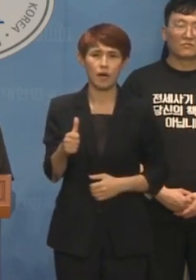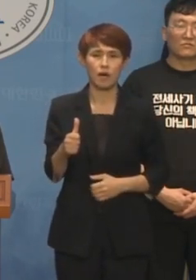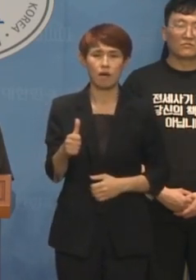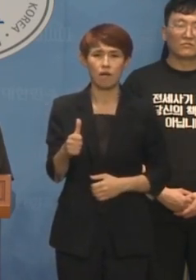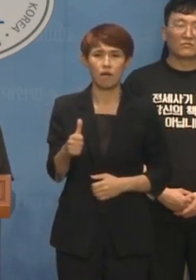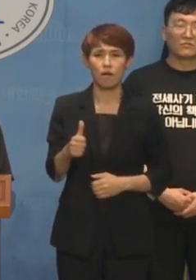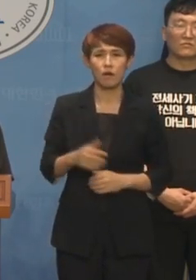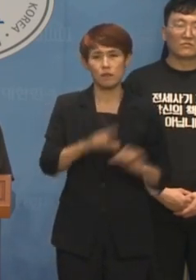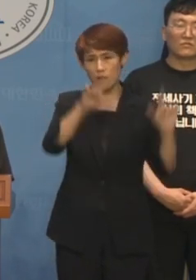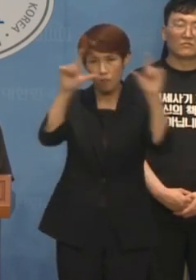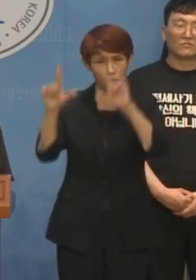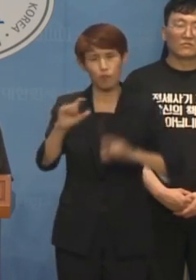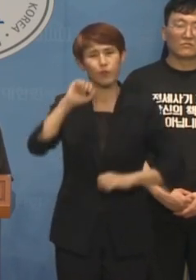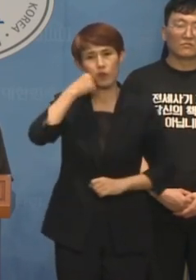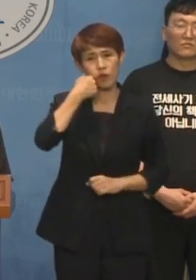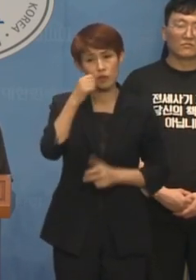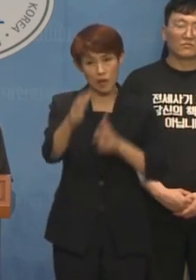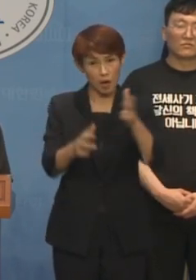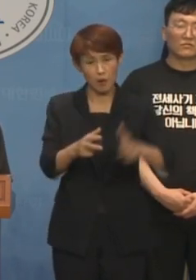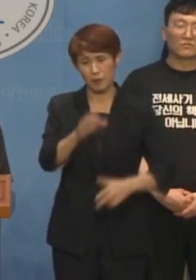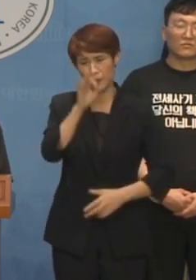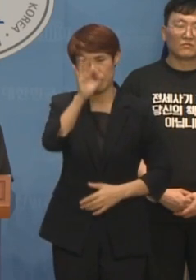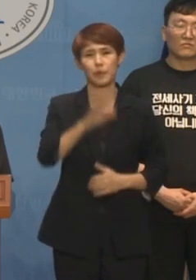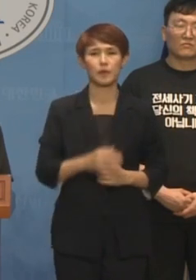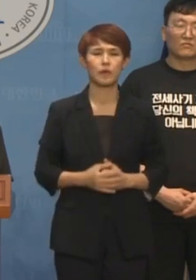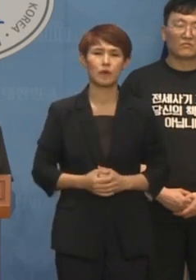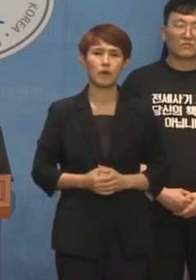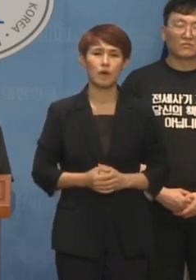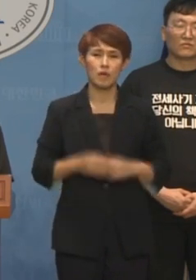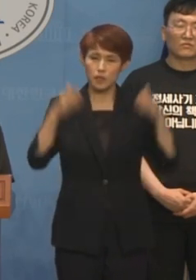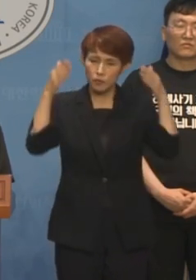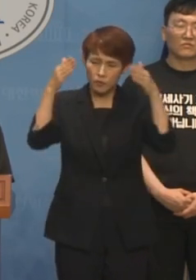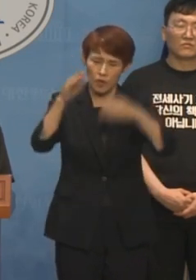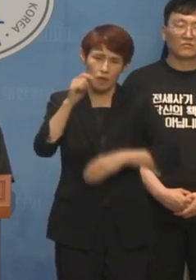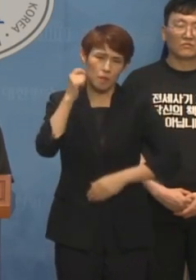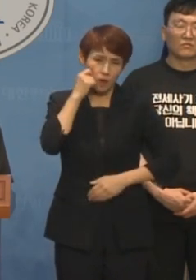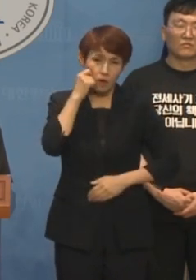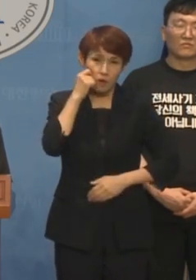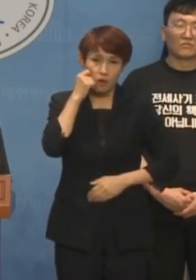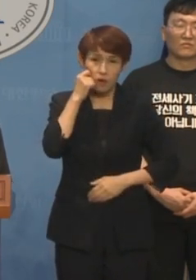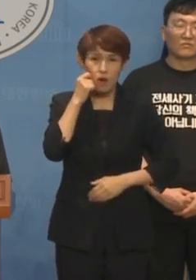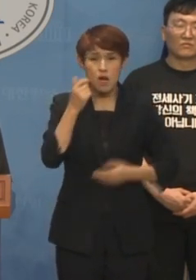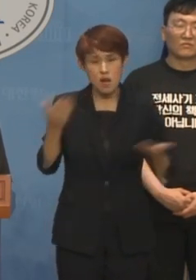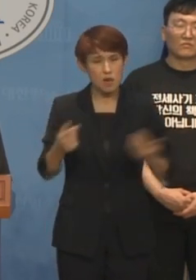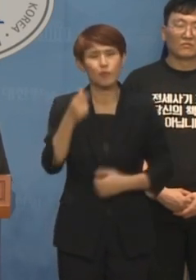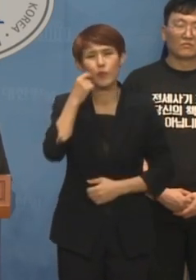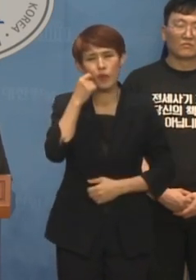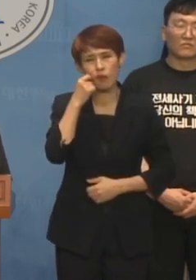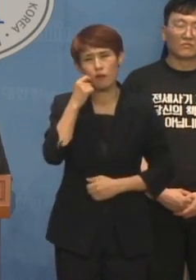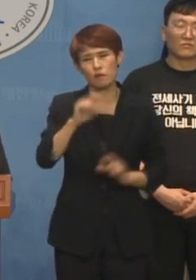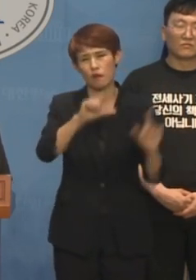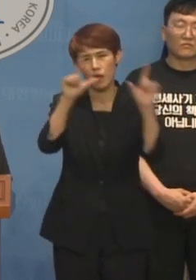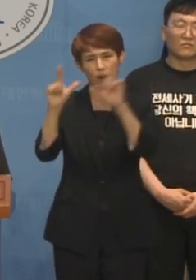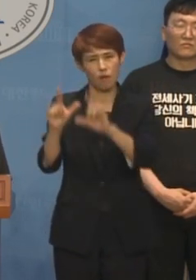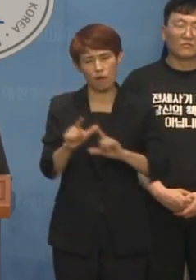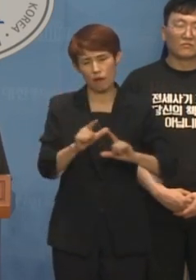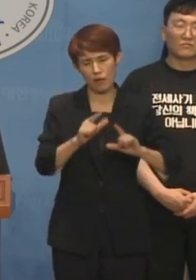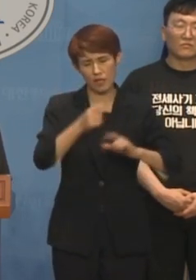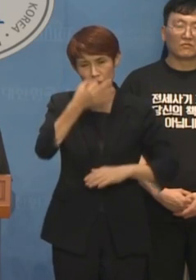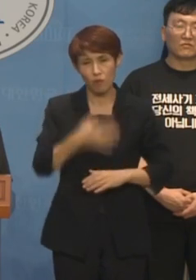일상을 못합니다. 사업을 못합니다. 집중을 하지 못해서 일을 못합니다. 일상이 다 무너졌습니다.